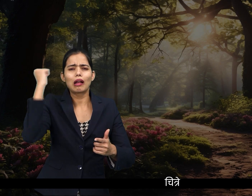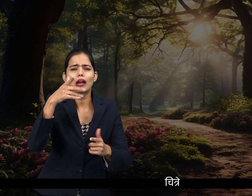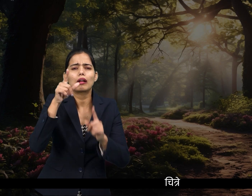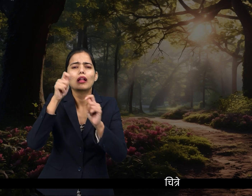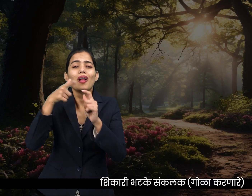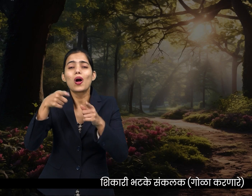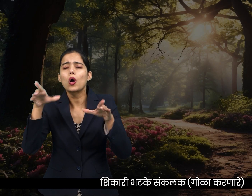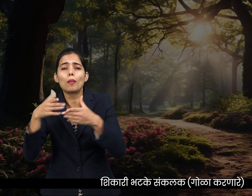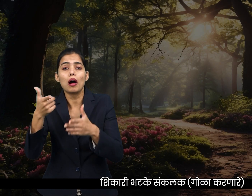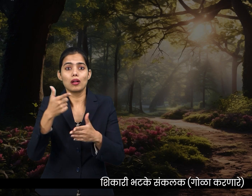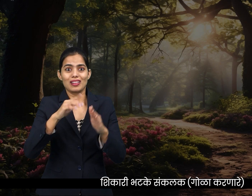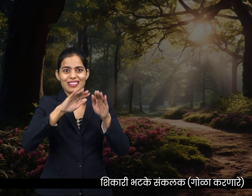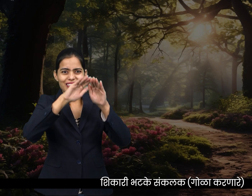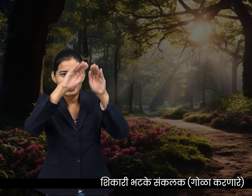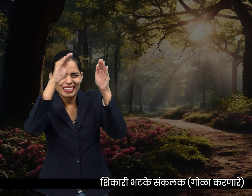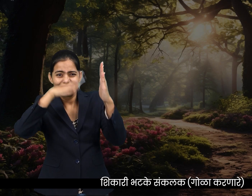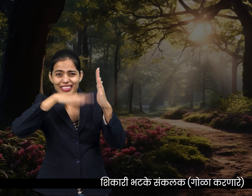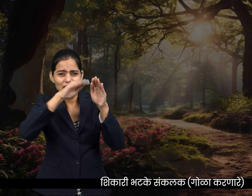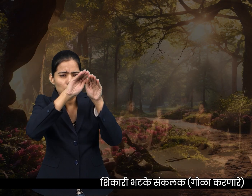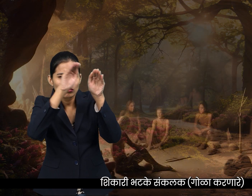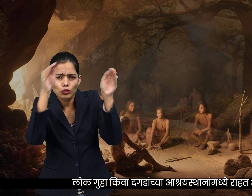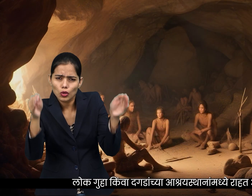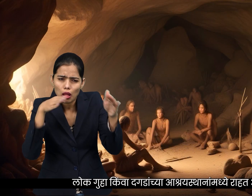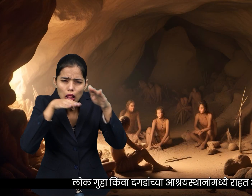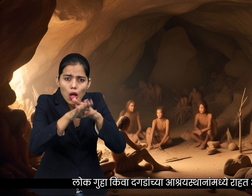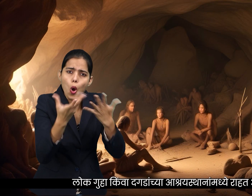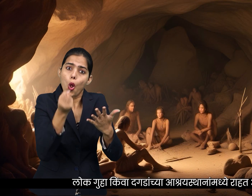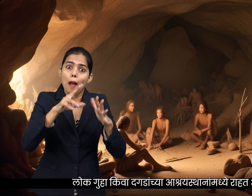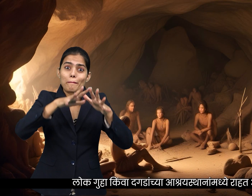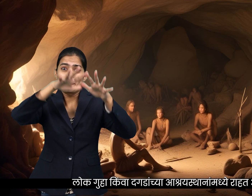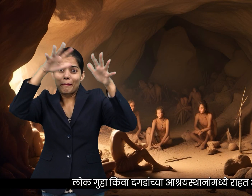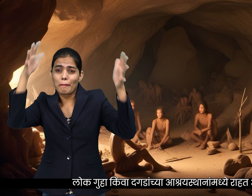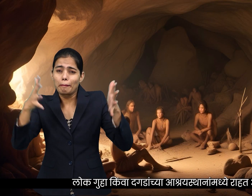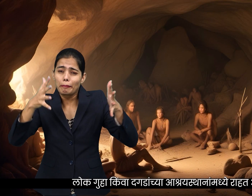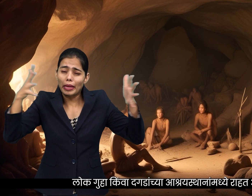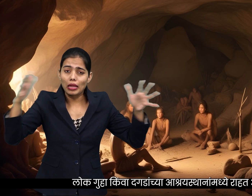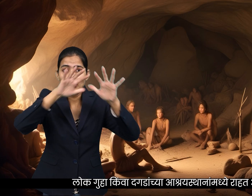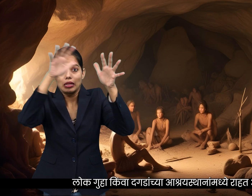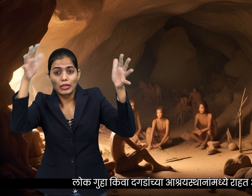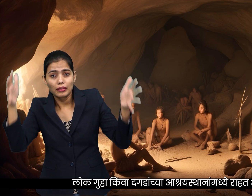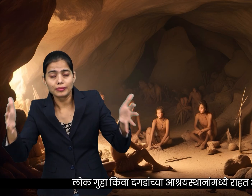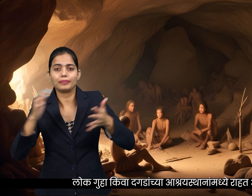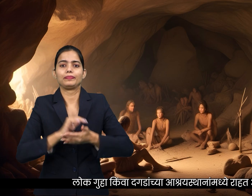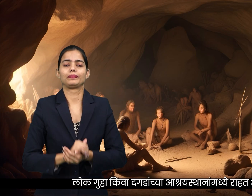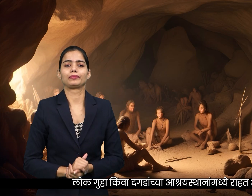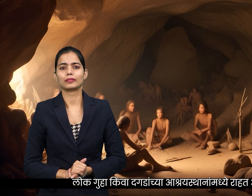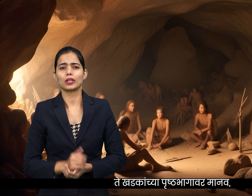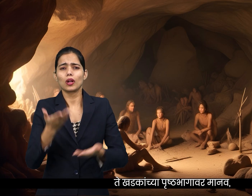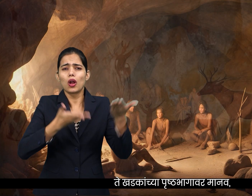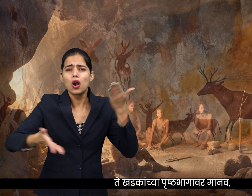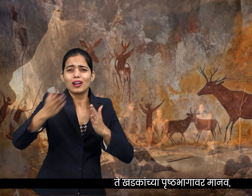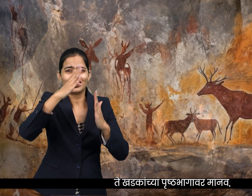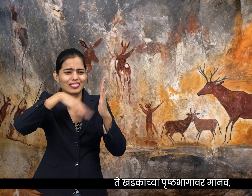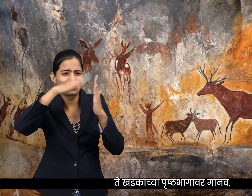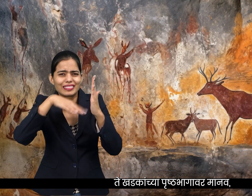चित्रे. शिकारी भटके संकलक गोळा करणारे लोक गुहा आणि दगडांच्या आश्रयस्थानामध्ये राहत असत.